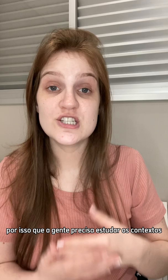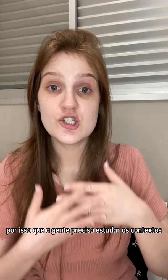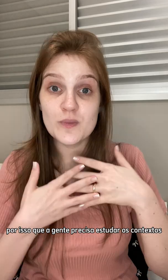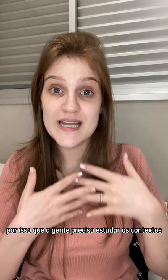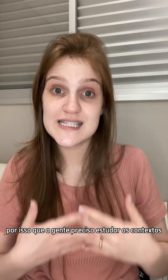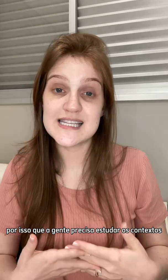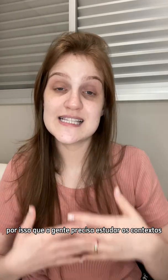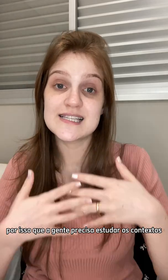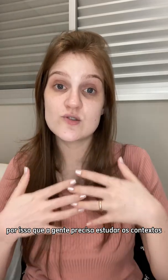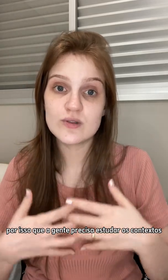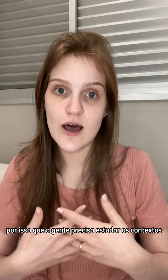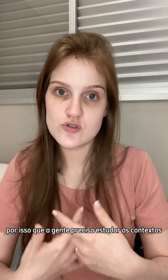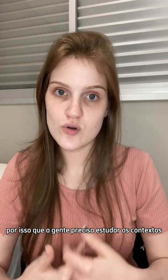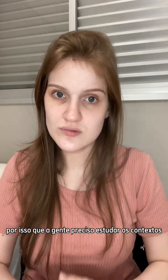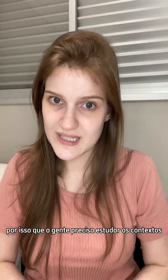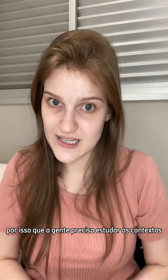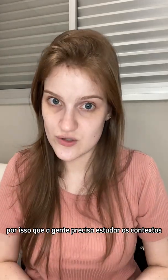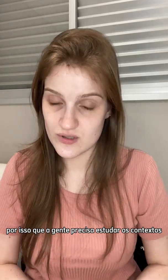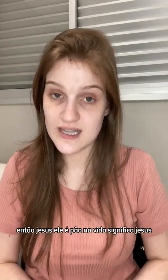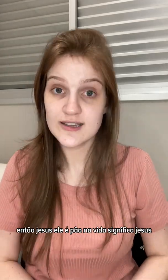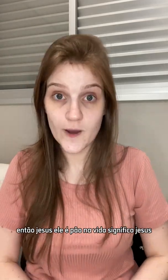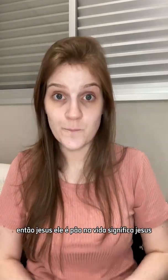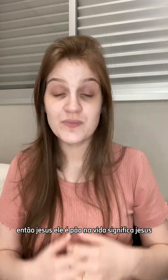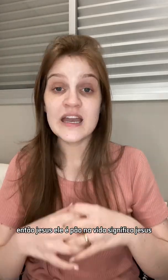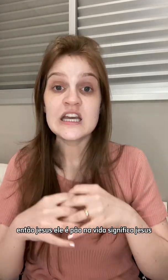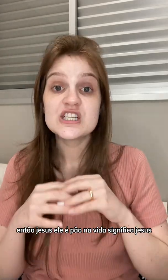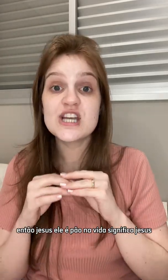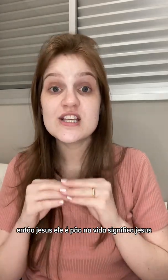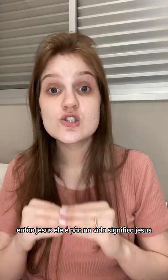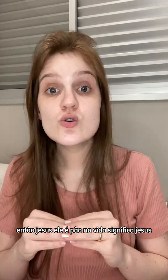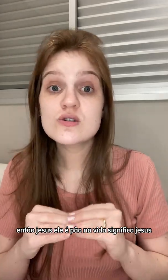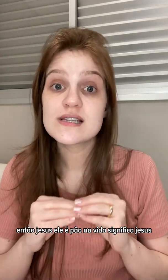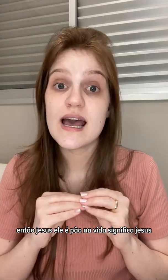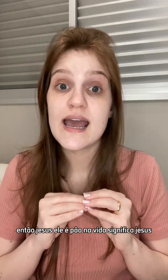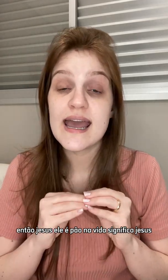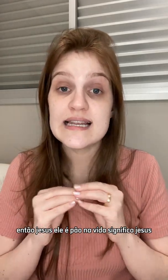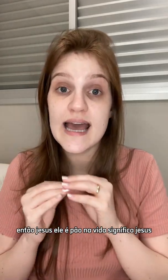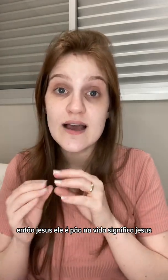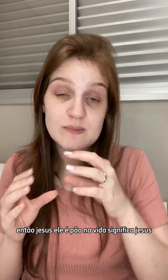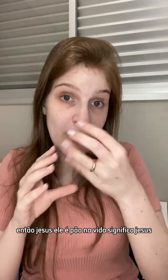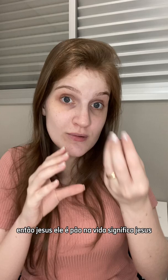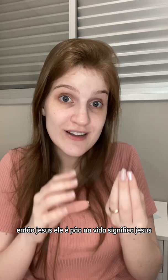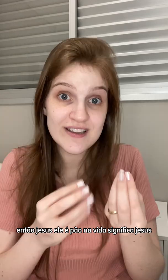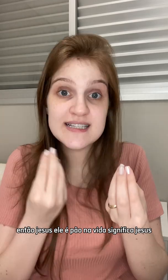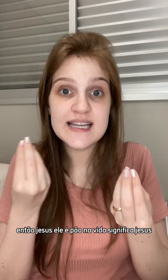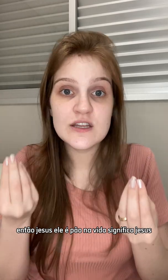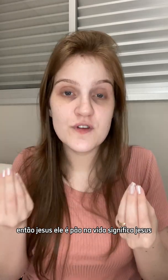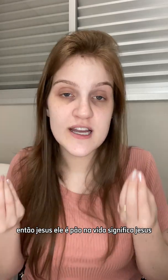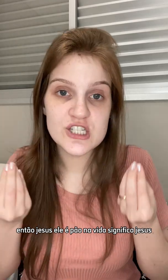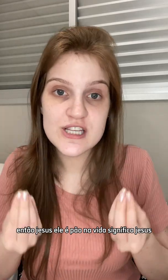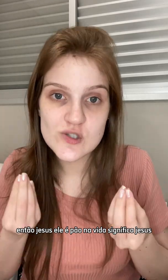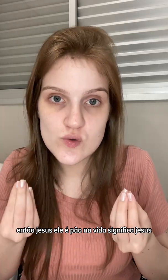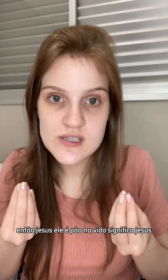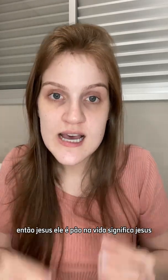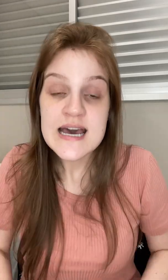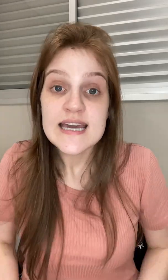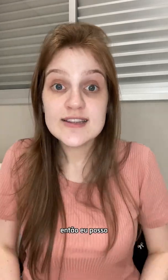gente precisa estudar os contextos. Então, Jesus, ele é pão da vida significa Jesus.